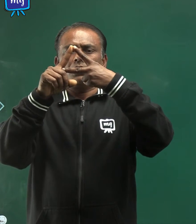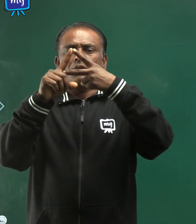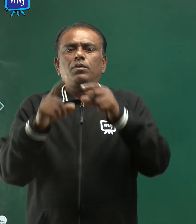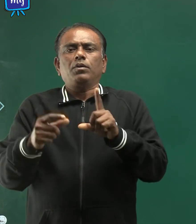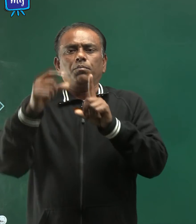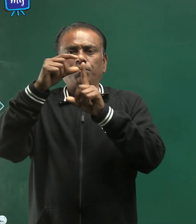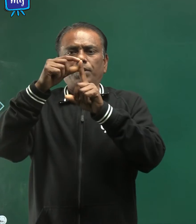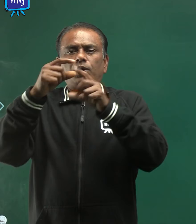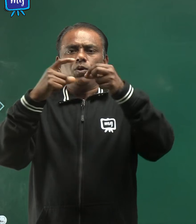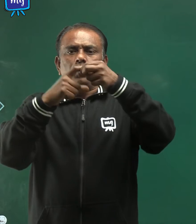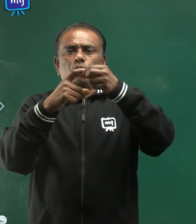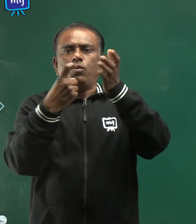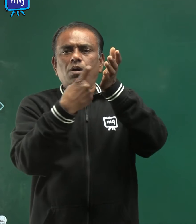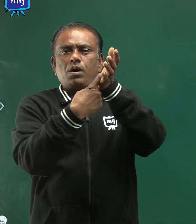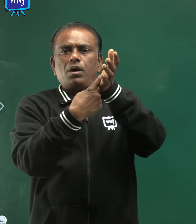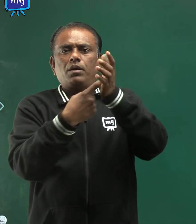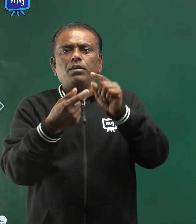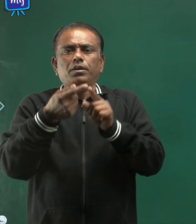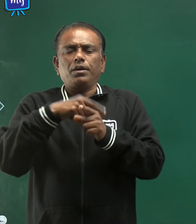पी क्यू आर की